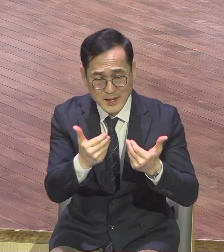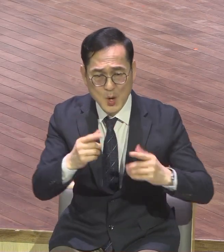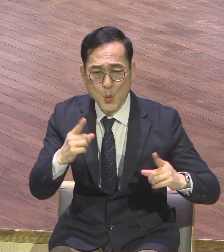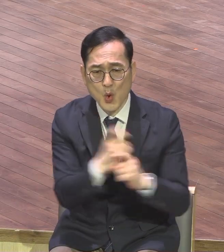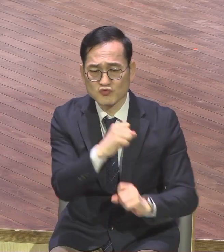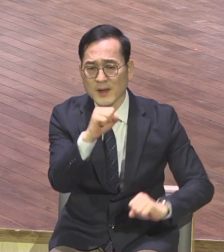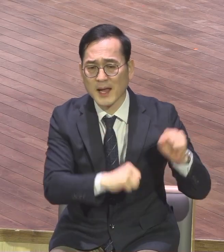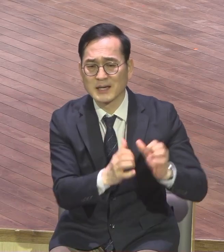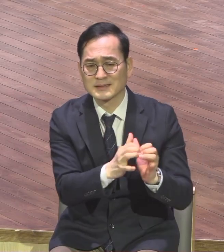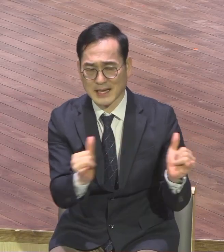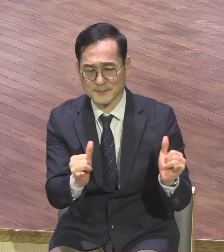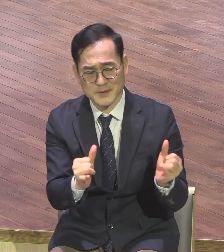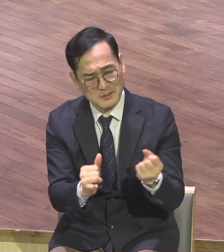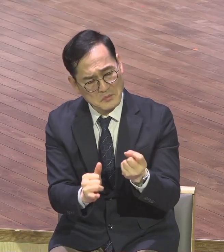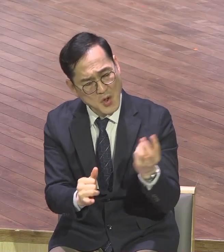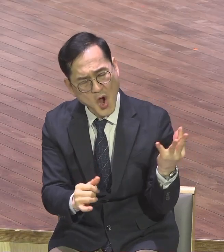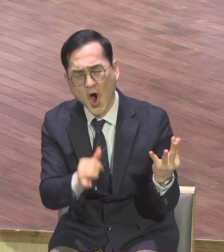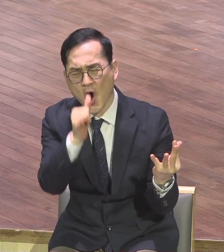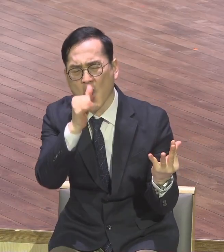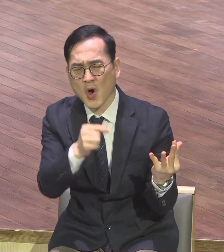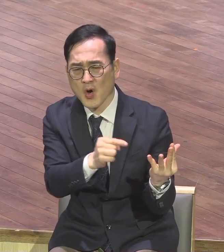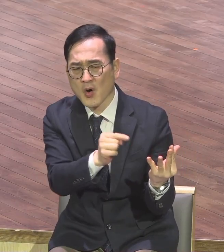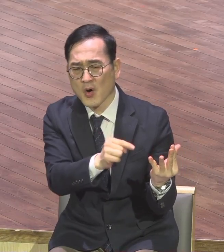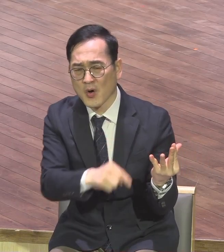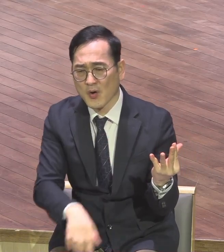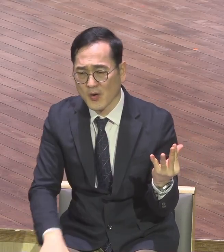원수로 행하는 자들이 있다.